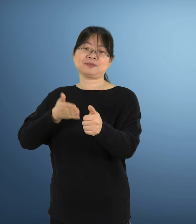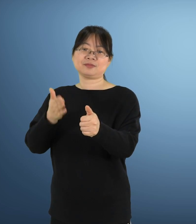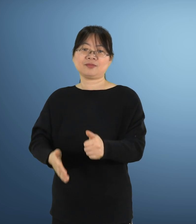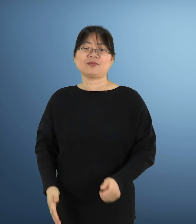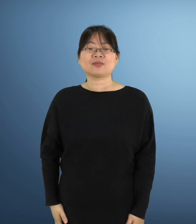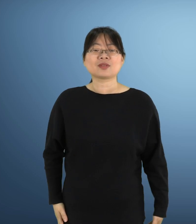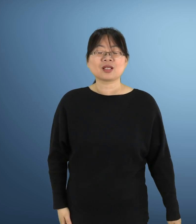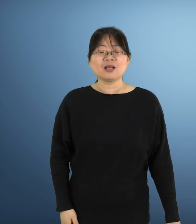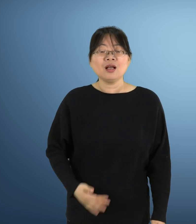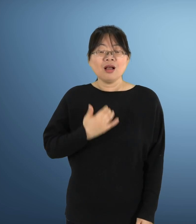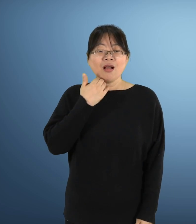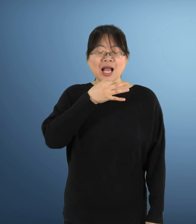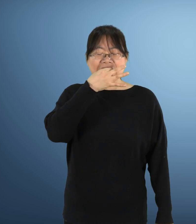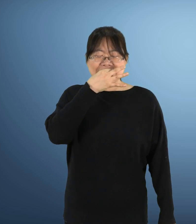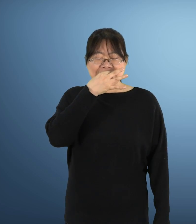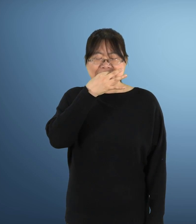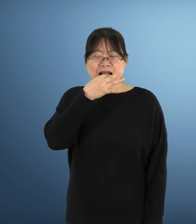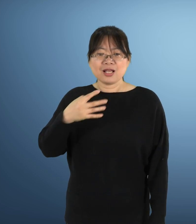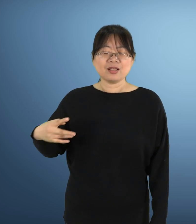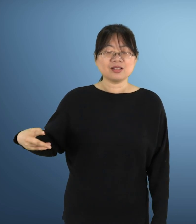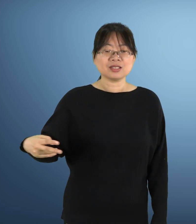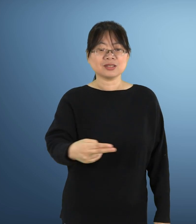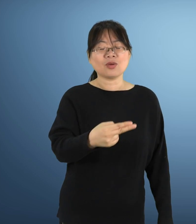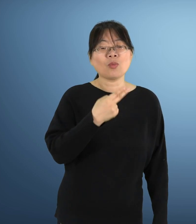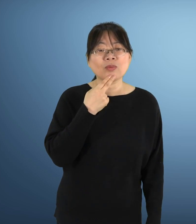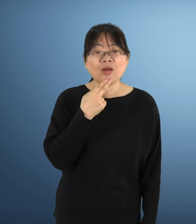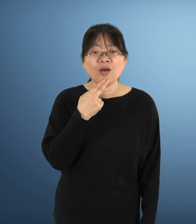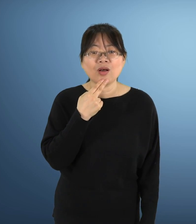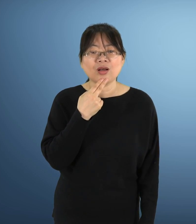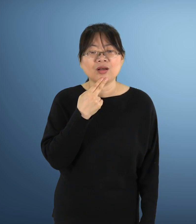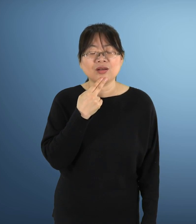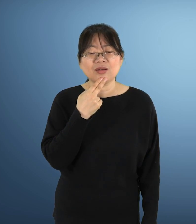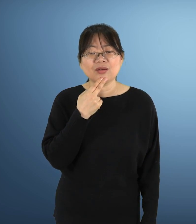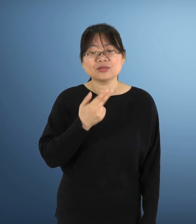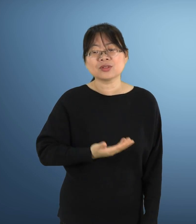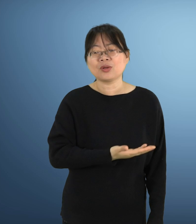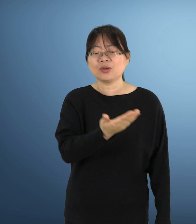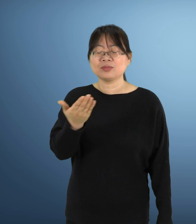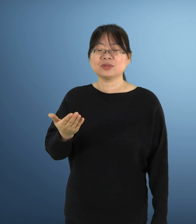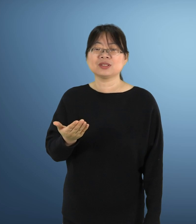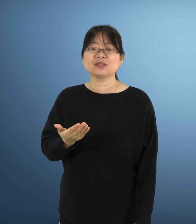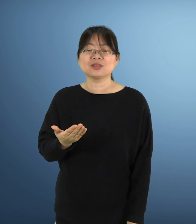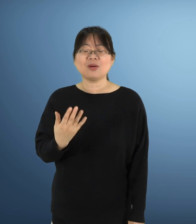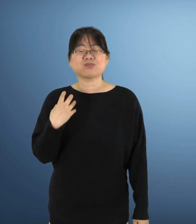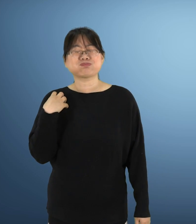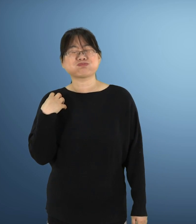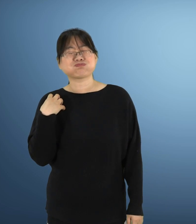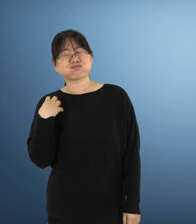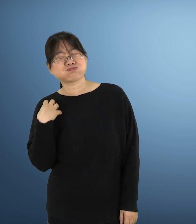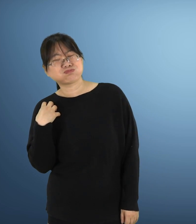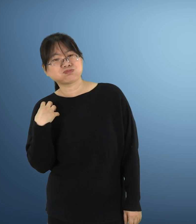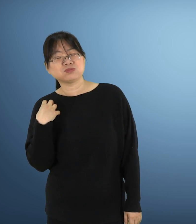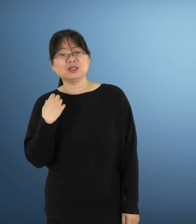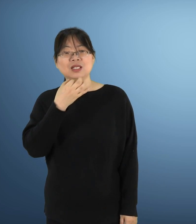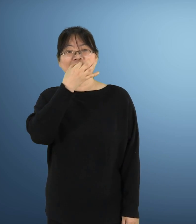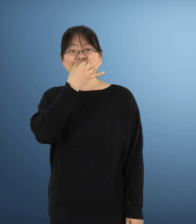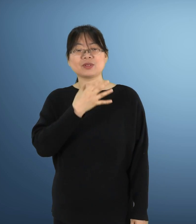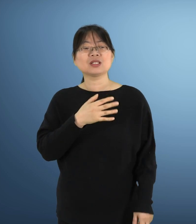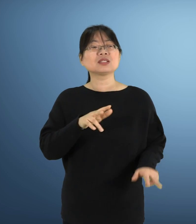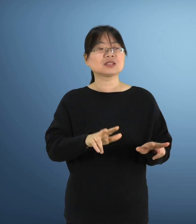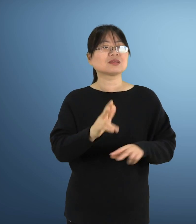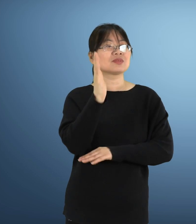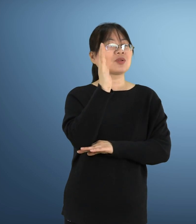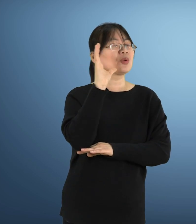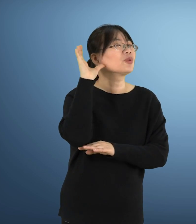누군가 이 탐욕의 고리를 끊어내지 않으면 여러분들에게는 굉장히 부담이 되고 굉장히 힘든 설교일